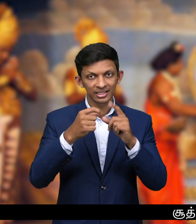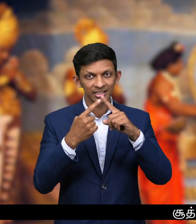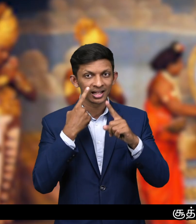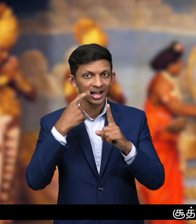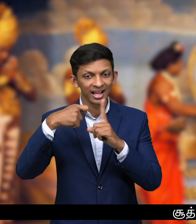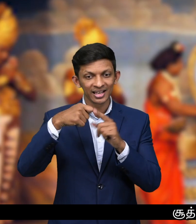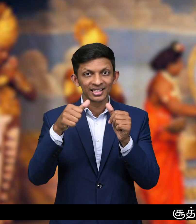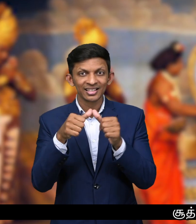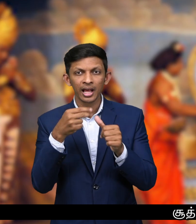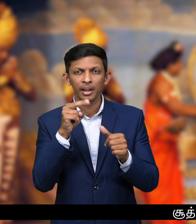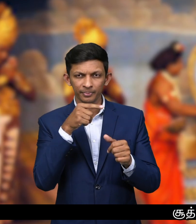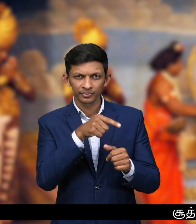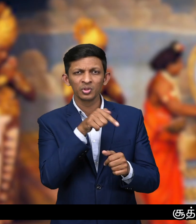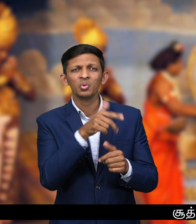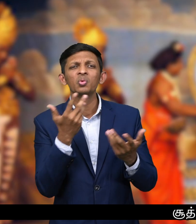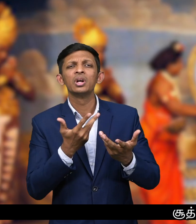எழுதினார்.